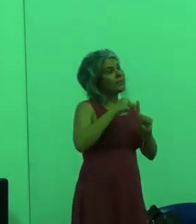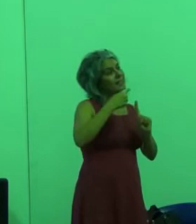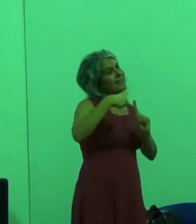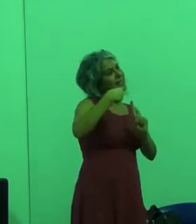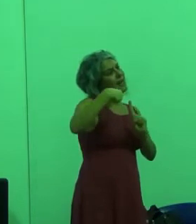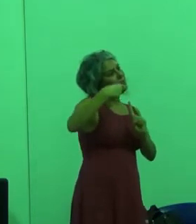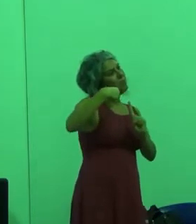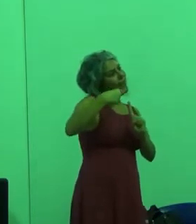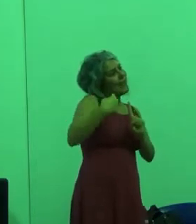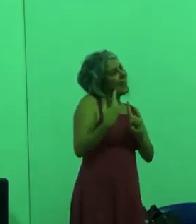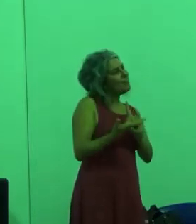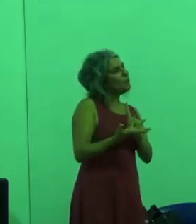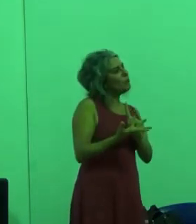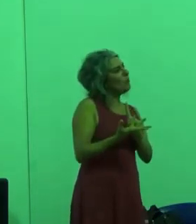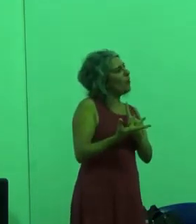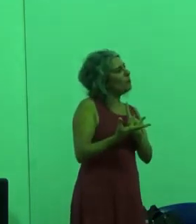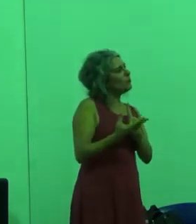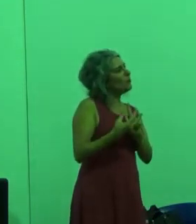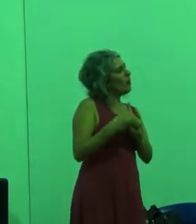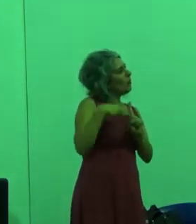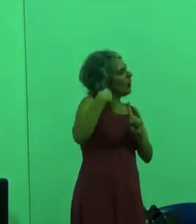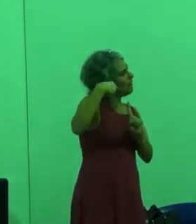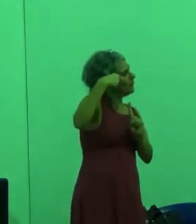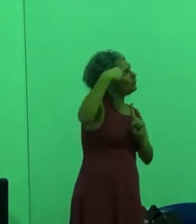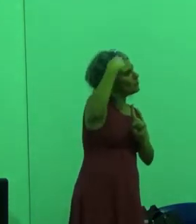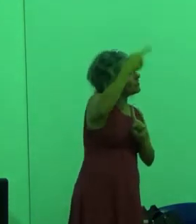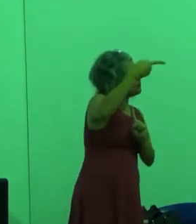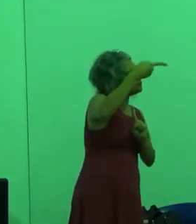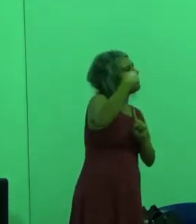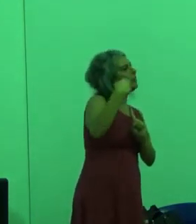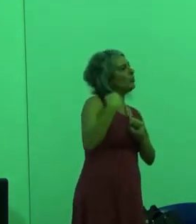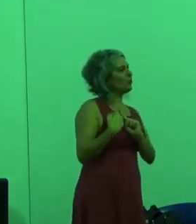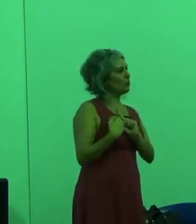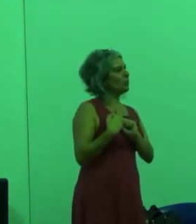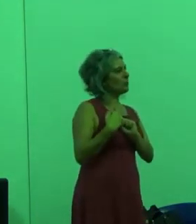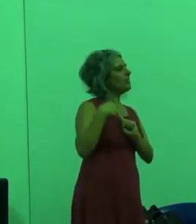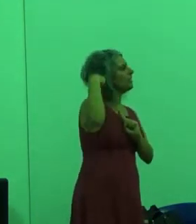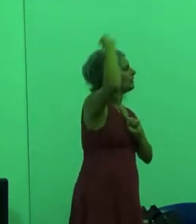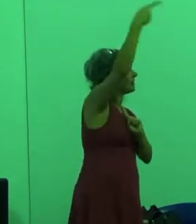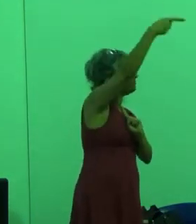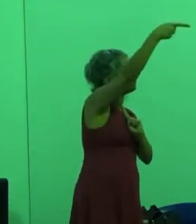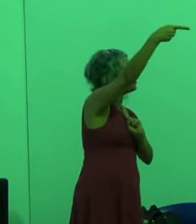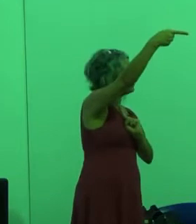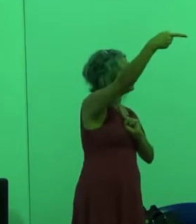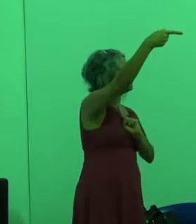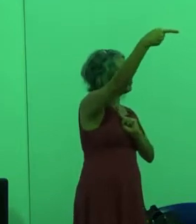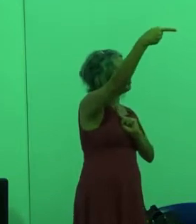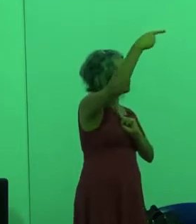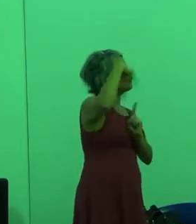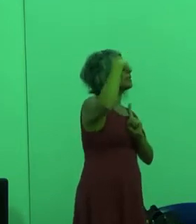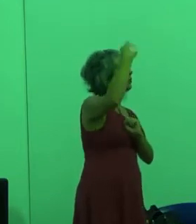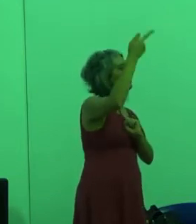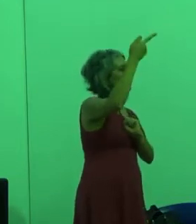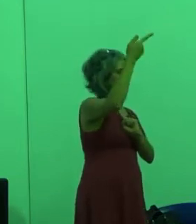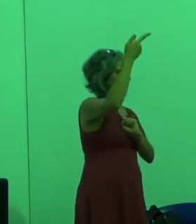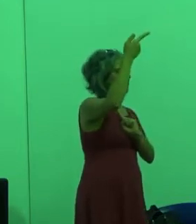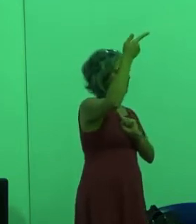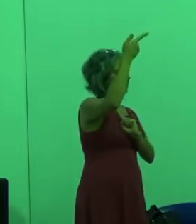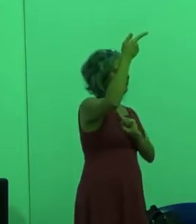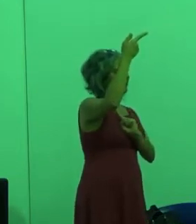essa é de algum modo, a produção de uma mitologia de si que está se projetando como uma coisa que eu quero ser. Eu